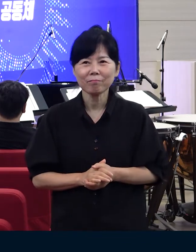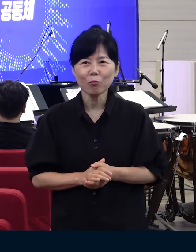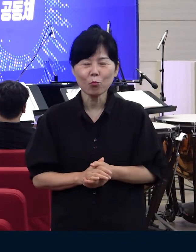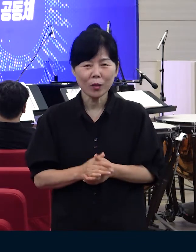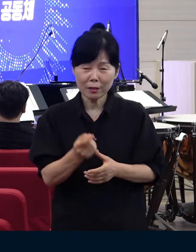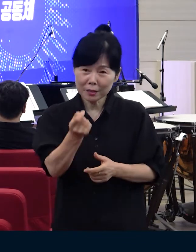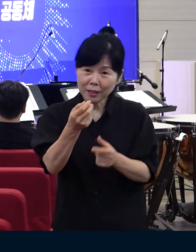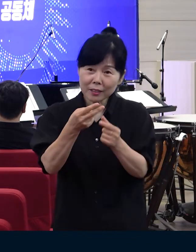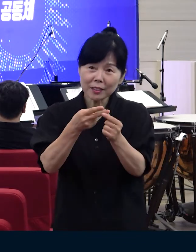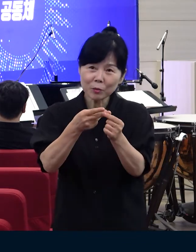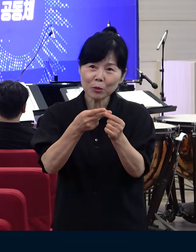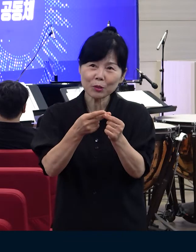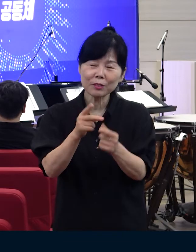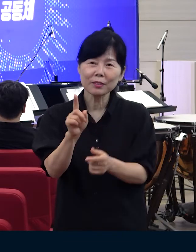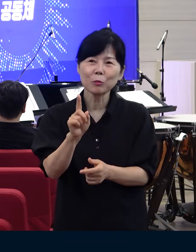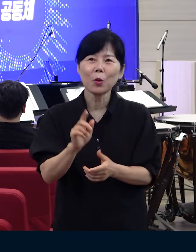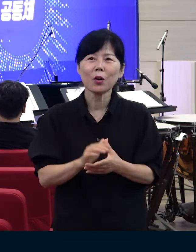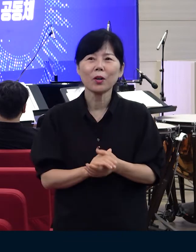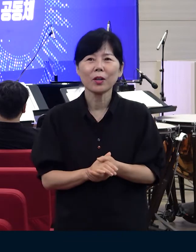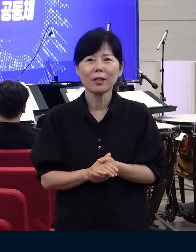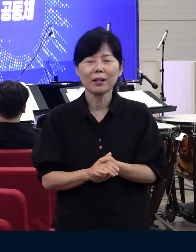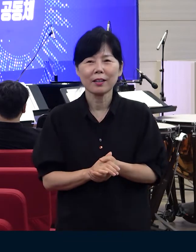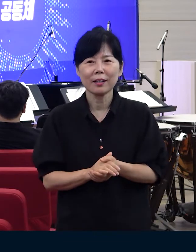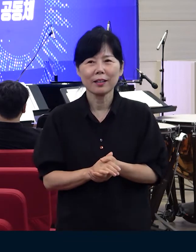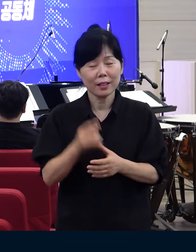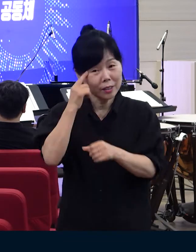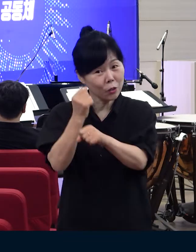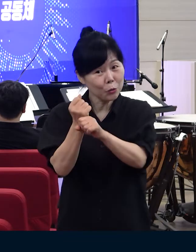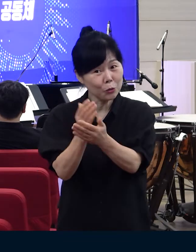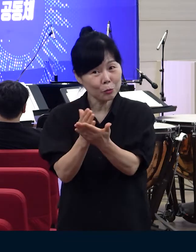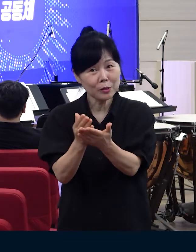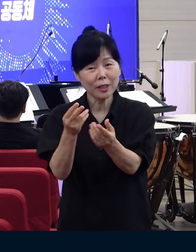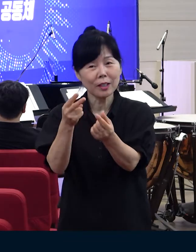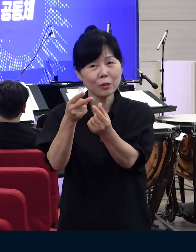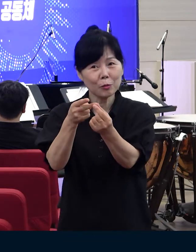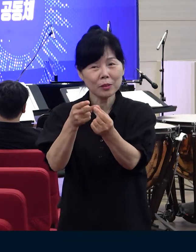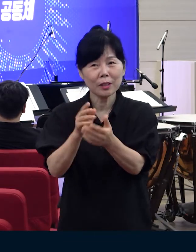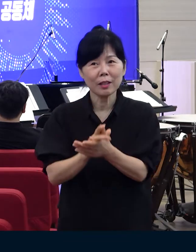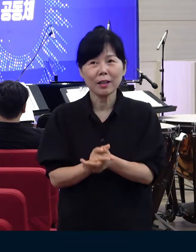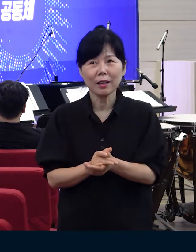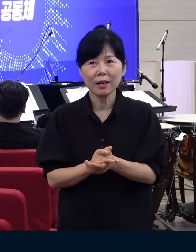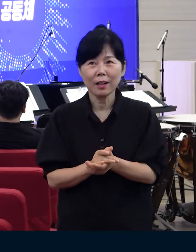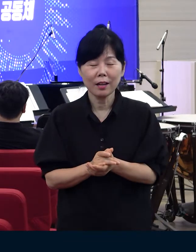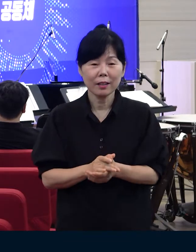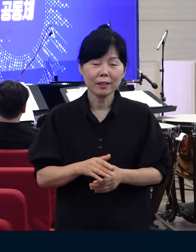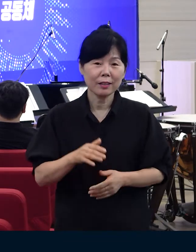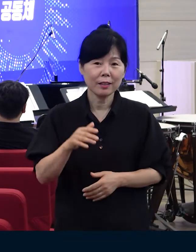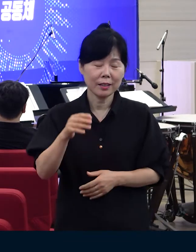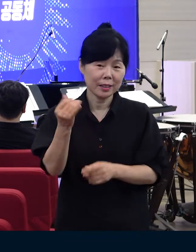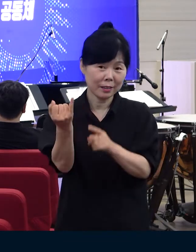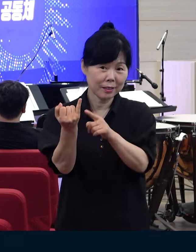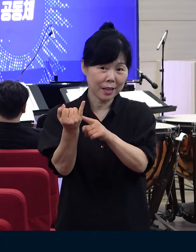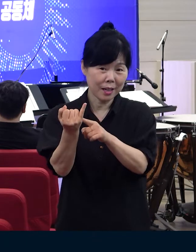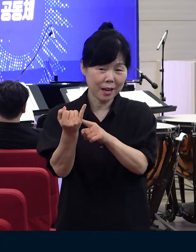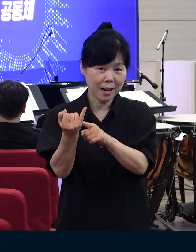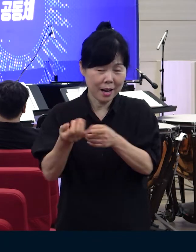그 다음에 또 하나 해석이 뭐냐? 사례가 나중에 90세에 출산을 하지 않습니까? 그걸